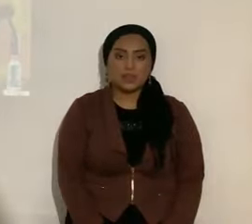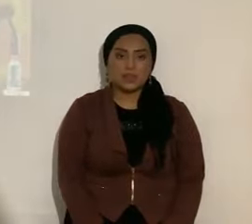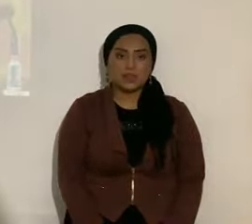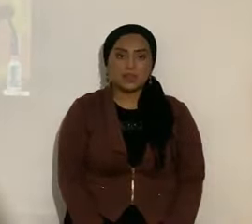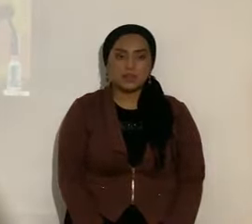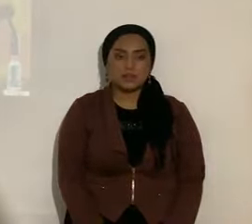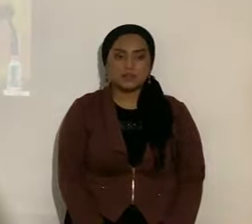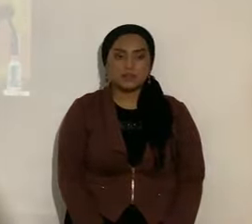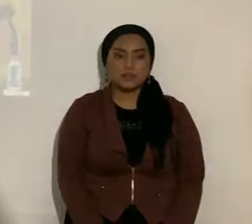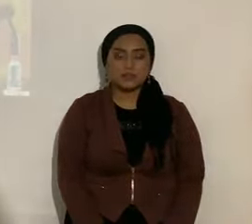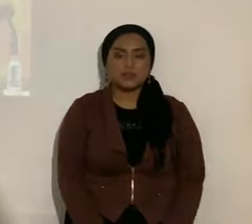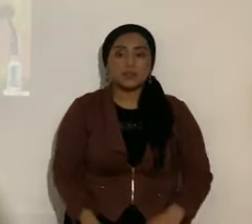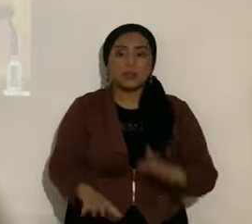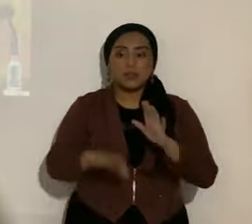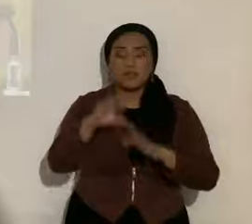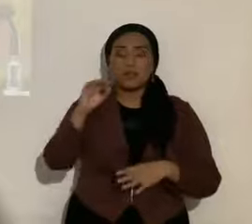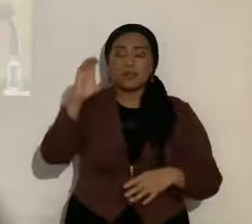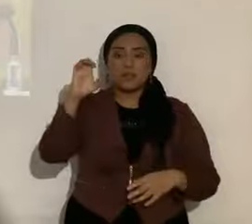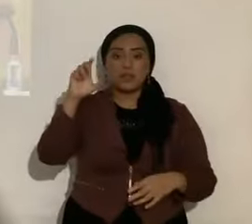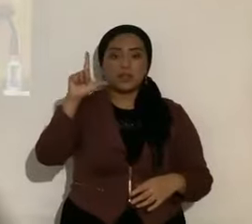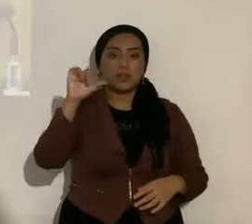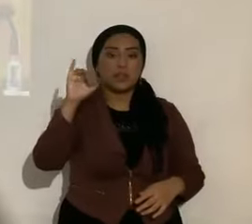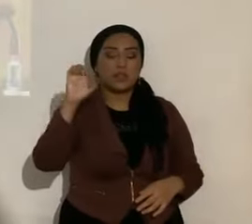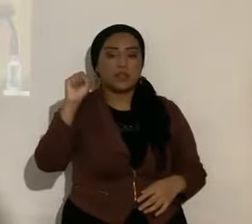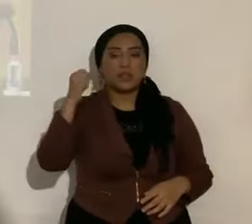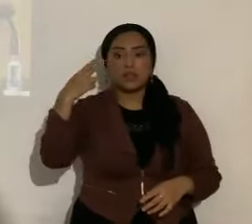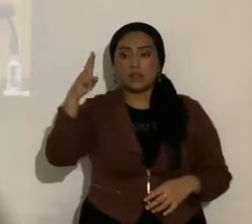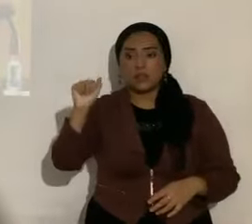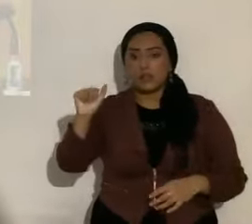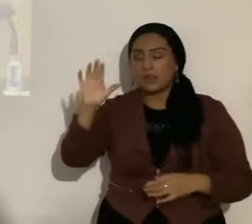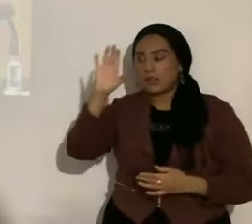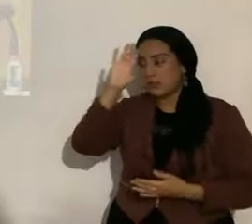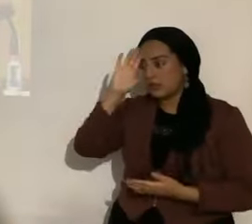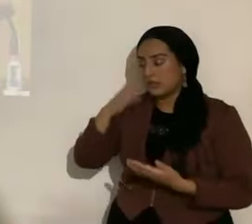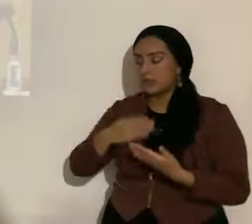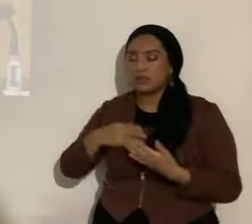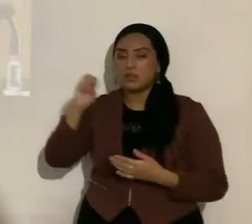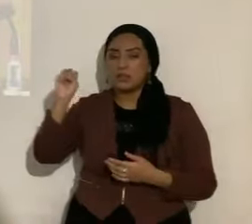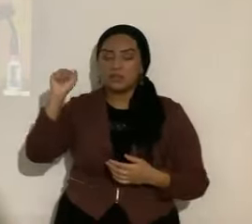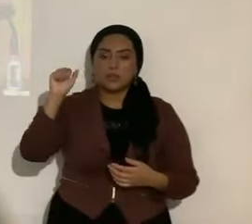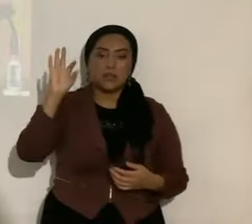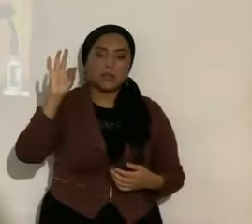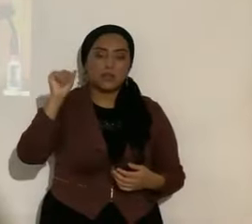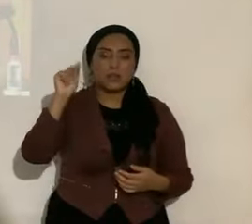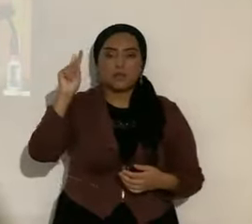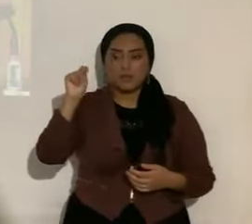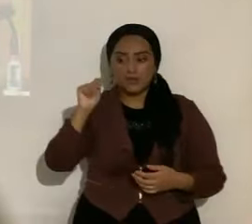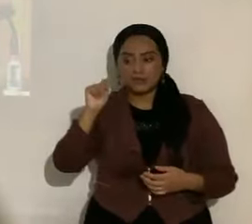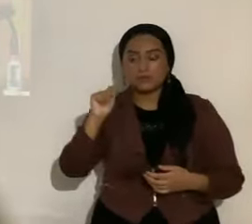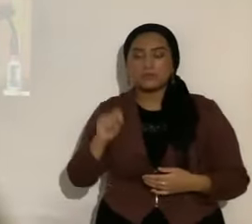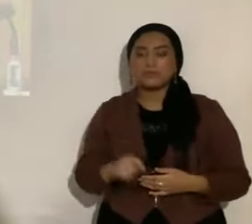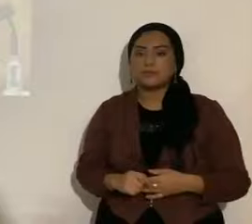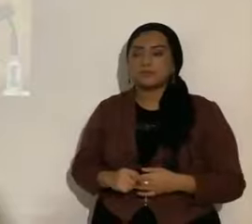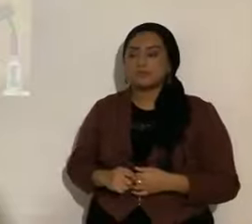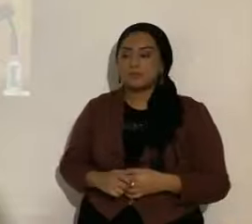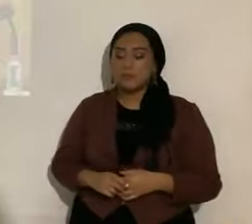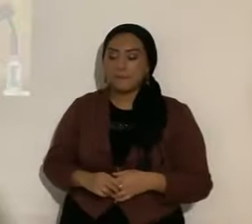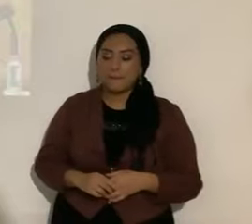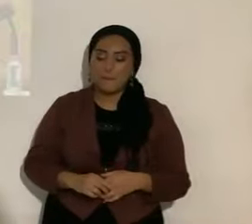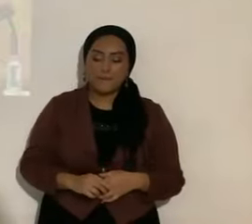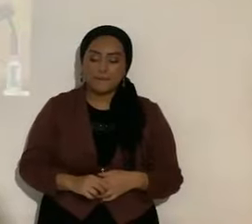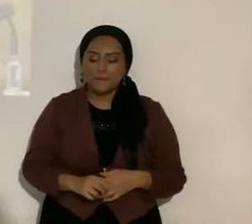Partiendo de allí halló a Eliseo, hijo de Safat, que araba con 12 yuntas delante de sí, y